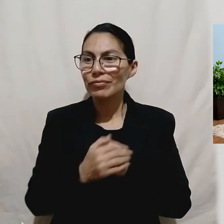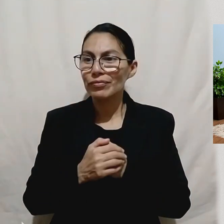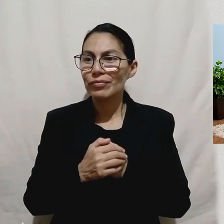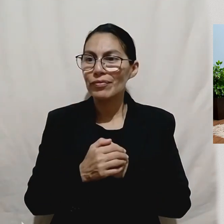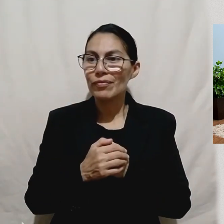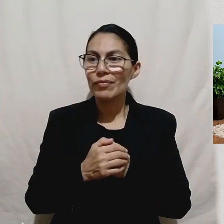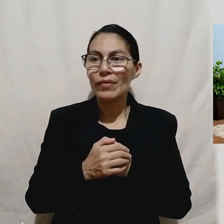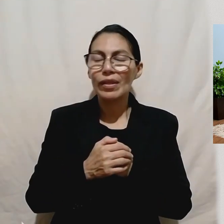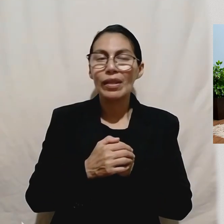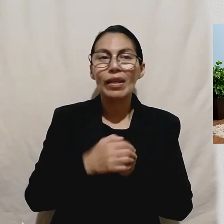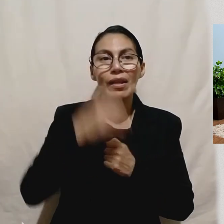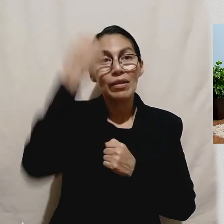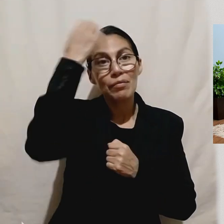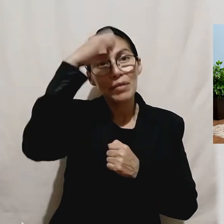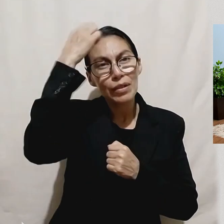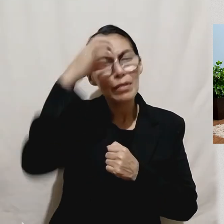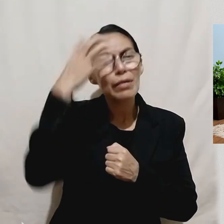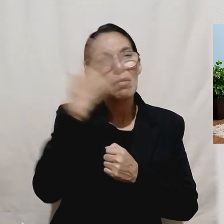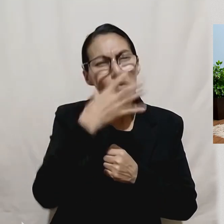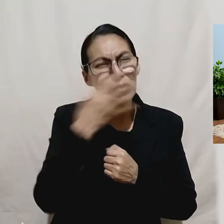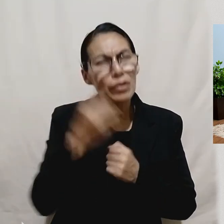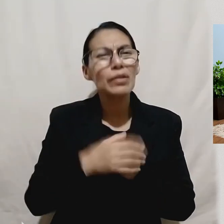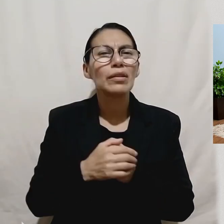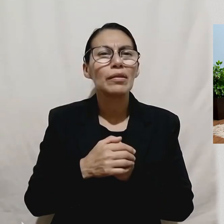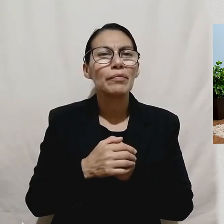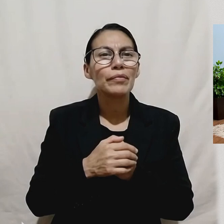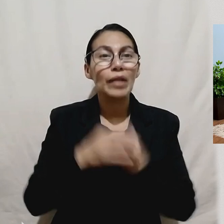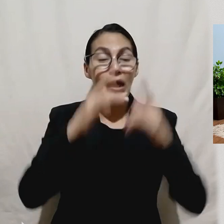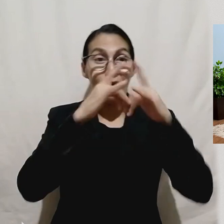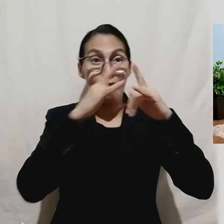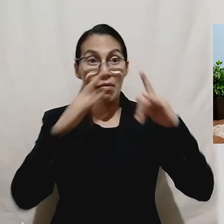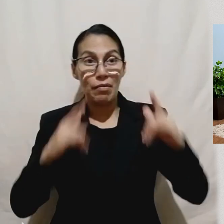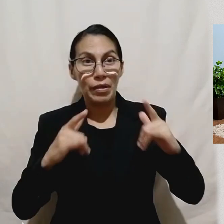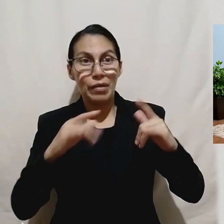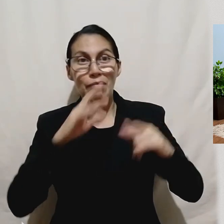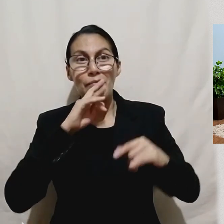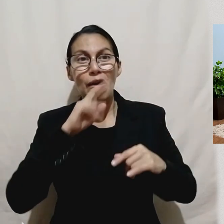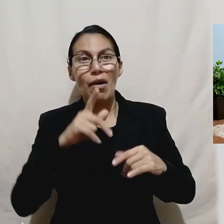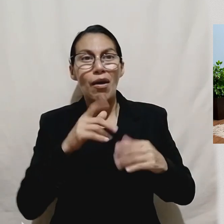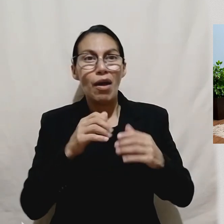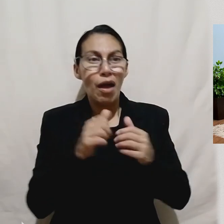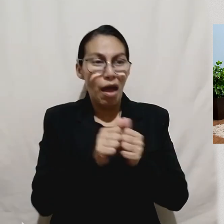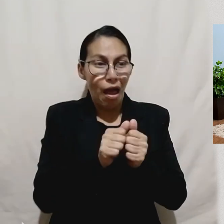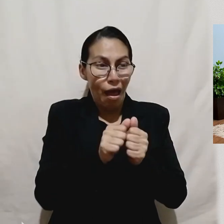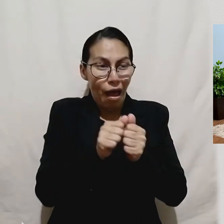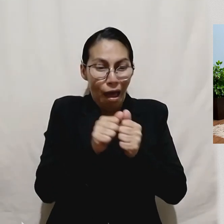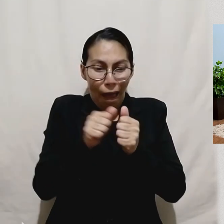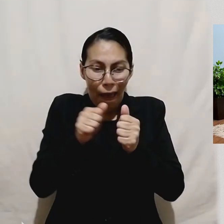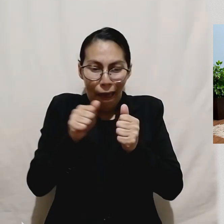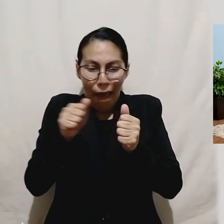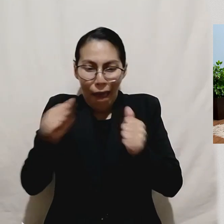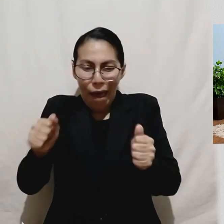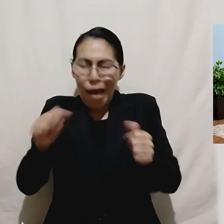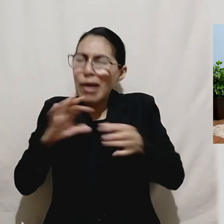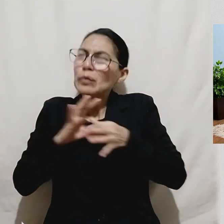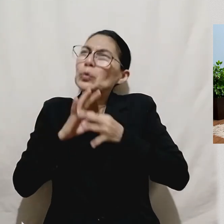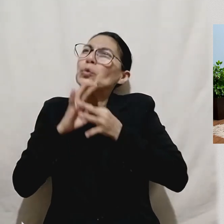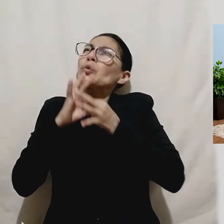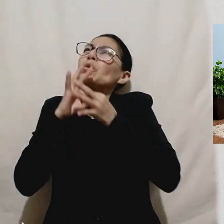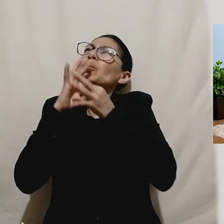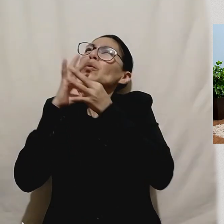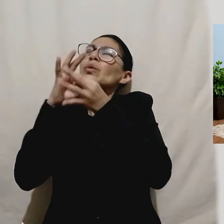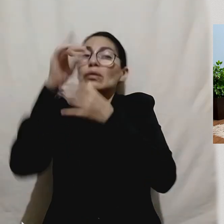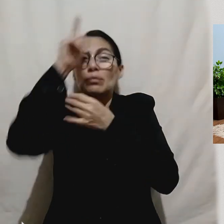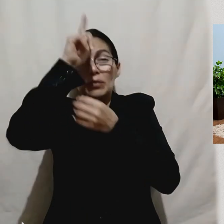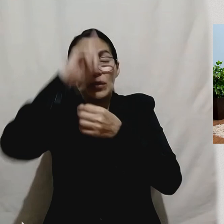bonita experiencia porque más que un campamento creo que fue un retiro espiritual Exacto Ese es el punto que